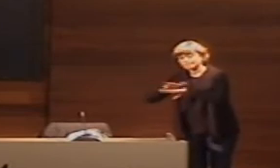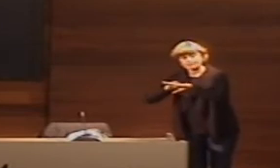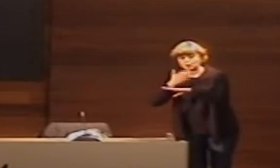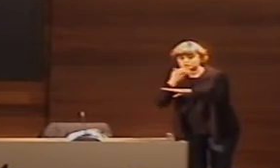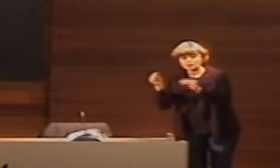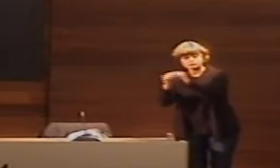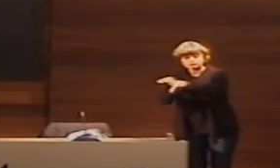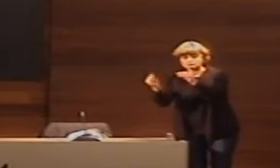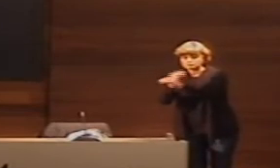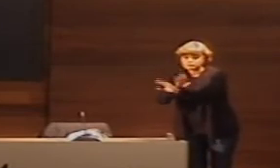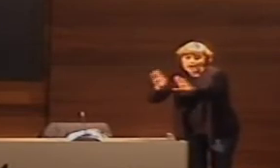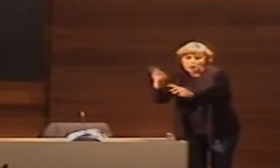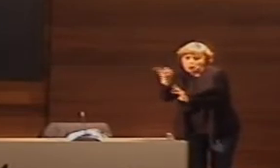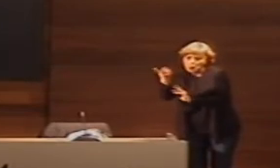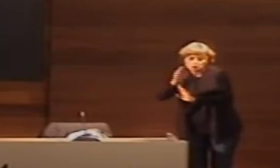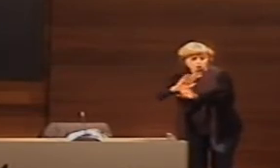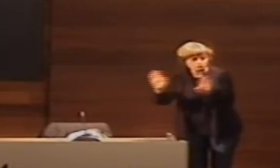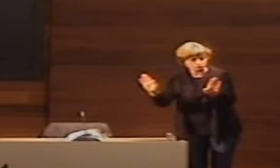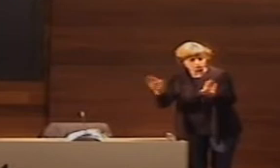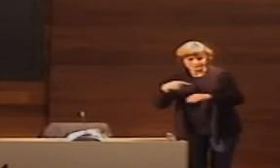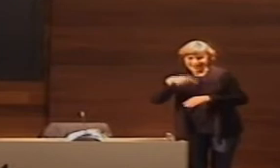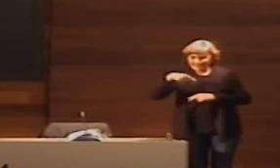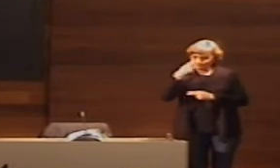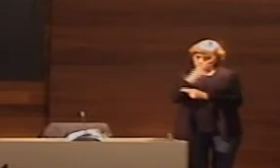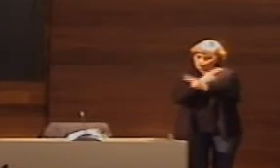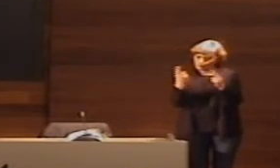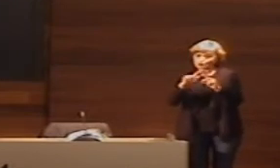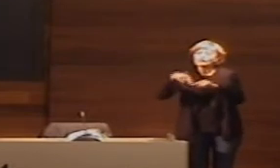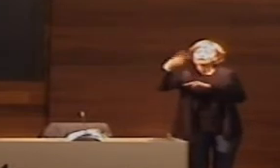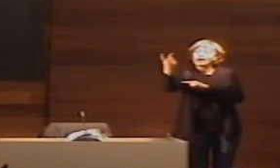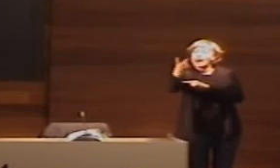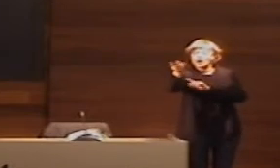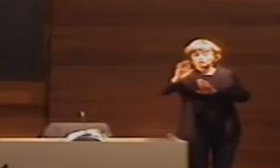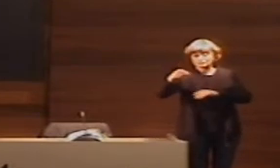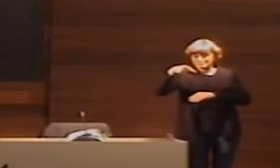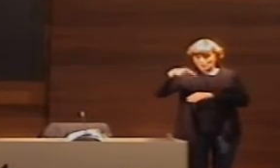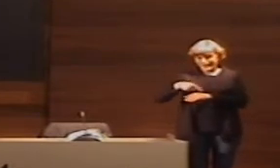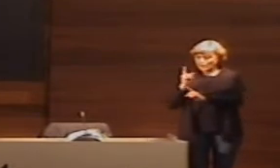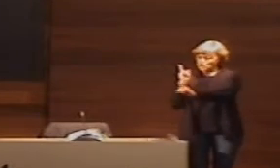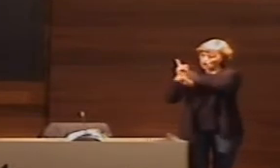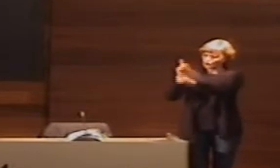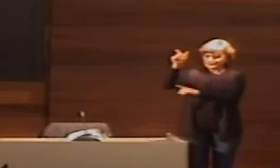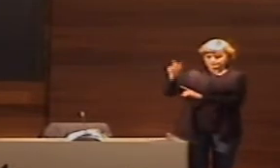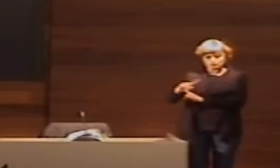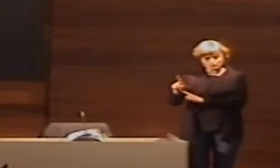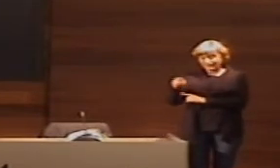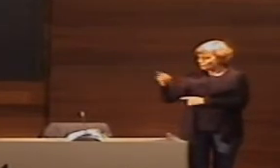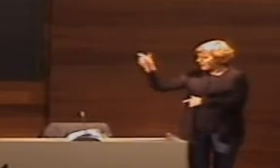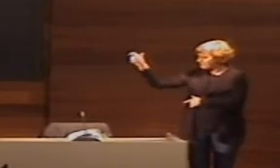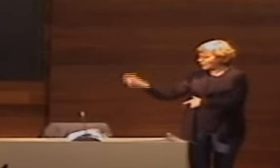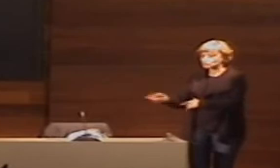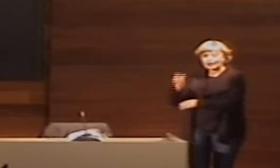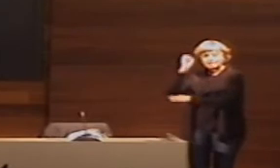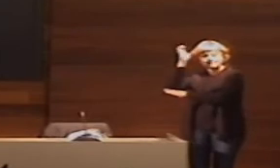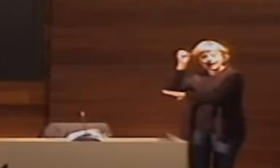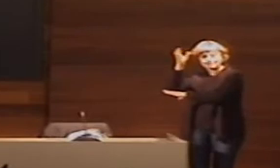no están de acuerdo entre vosotros, entre ustedes, yo entiendo que lo pueden discutir fuera o no, pero no me parece que trayendo un ponente como hemos traído... empecemos